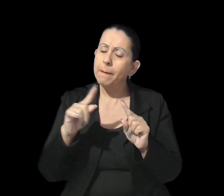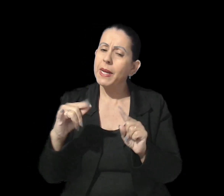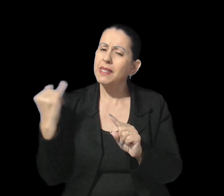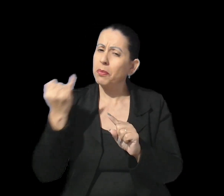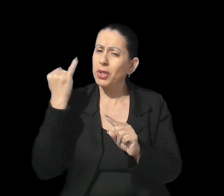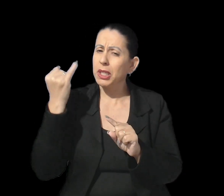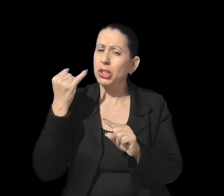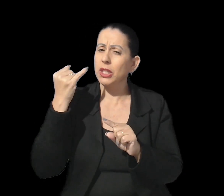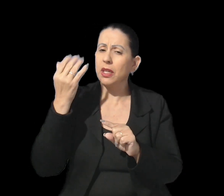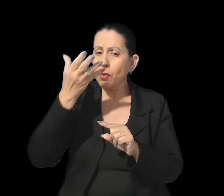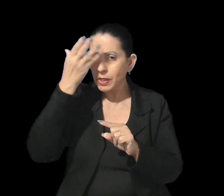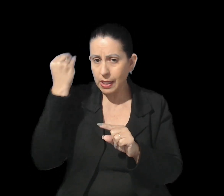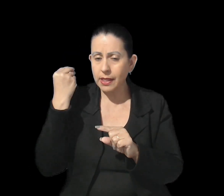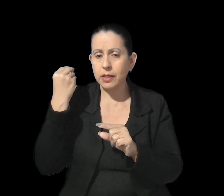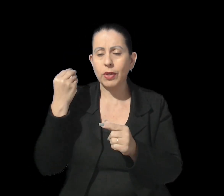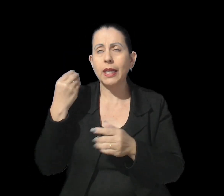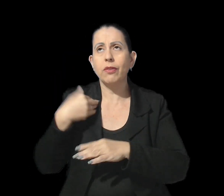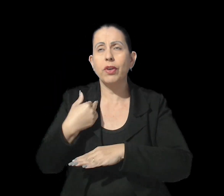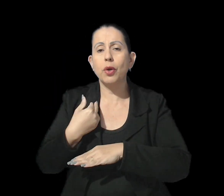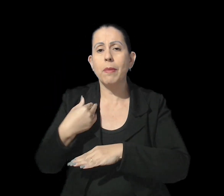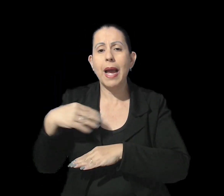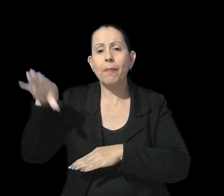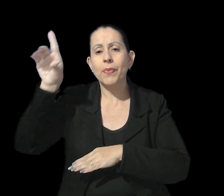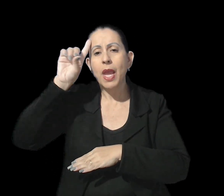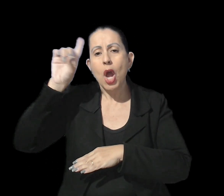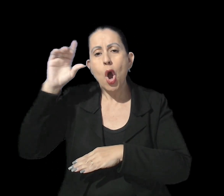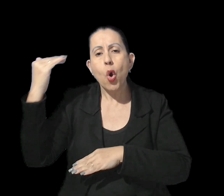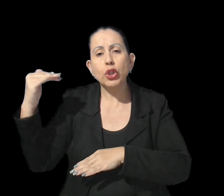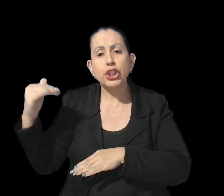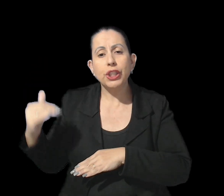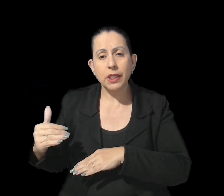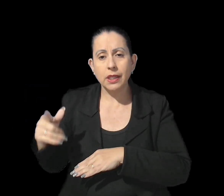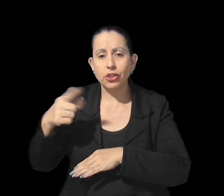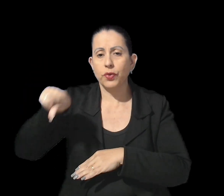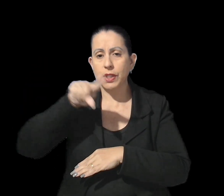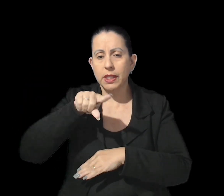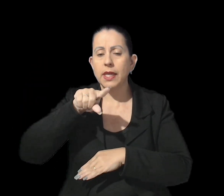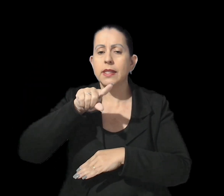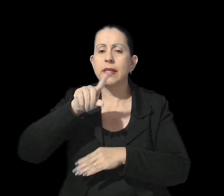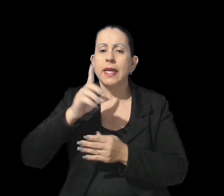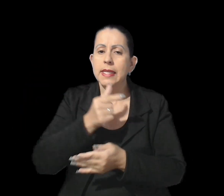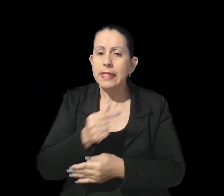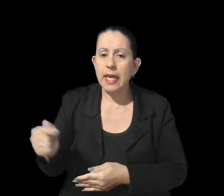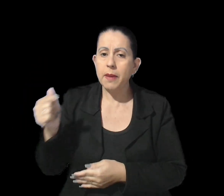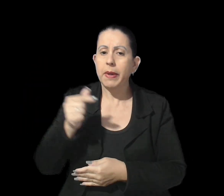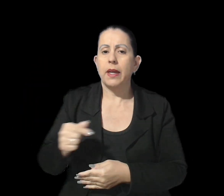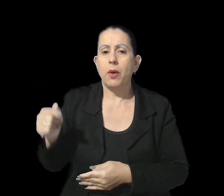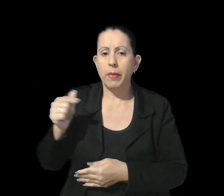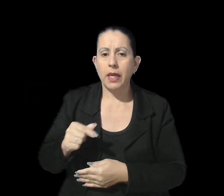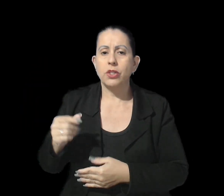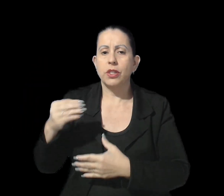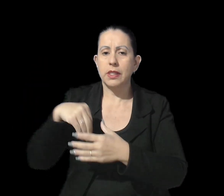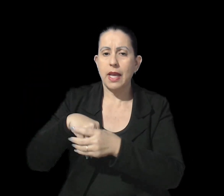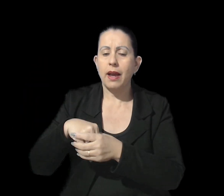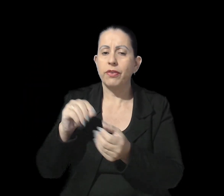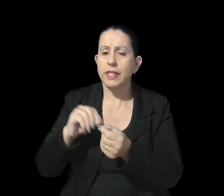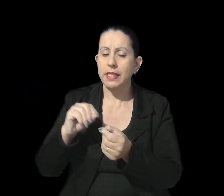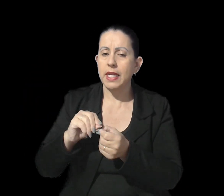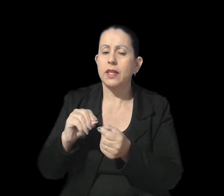mas é importante que não esqueçam, né? Que vire uma rotina de vocês semanalmente estar fazendo